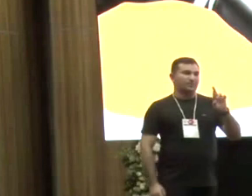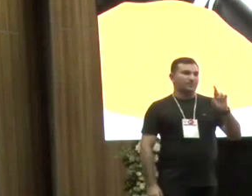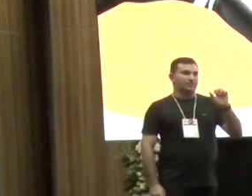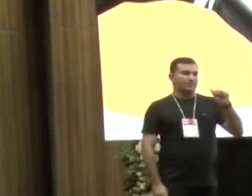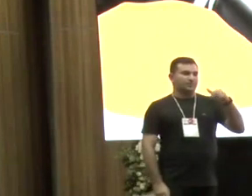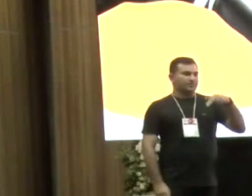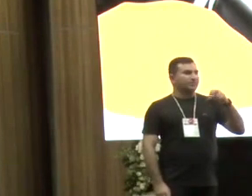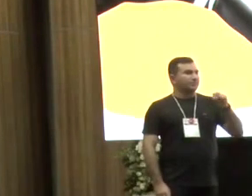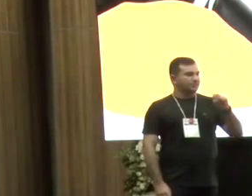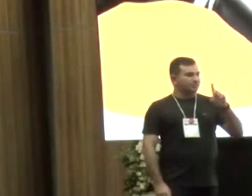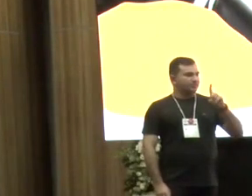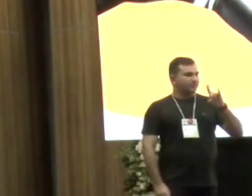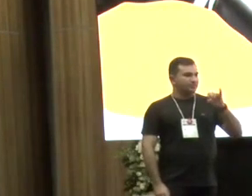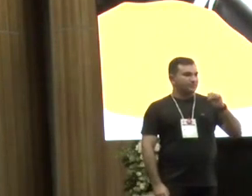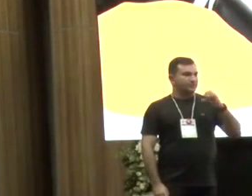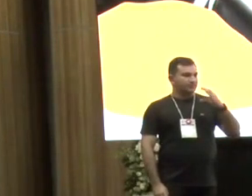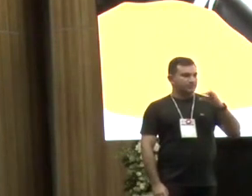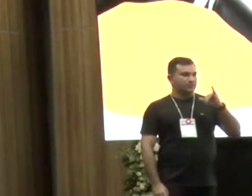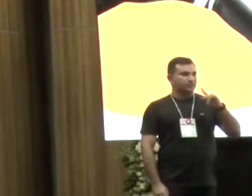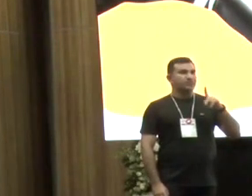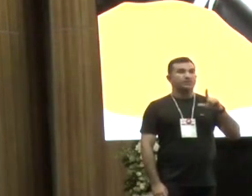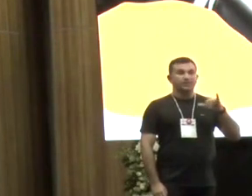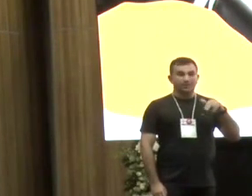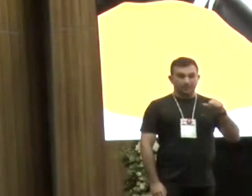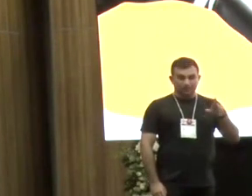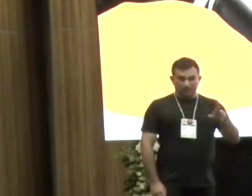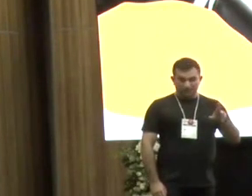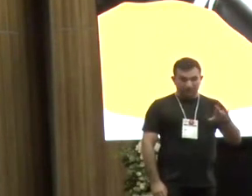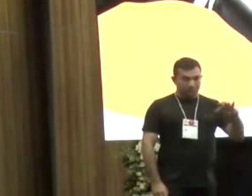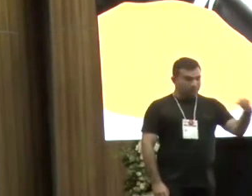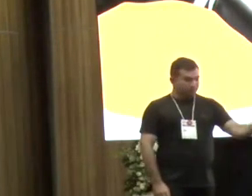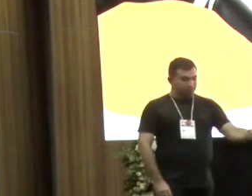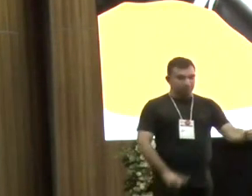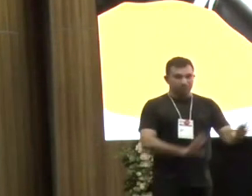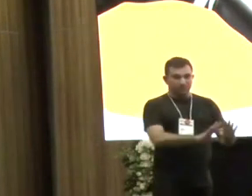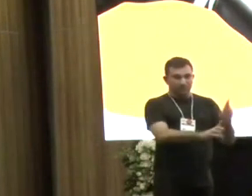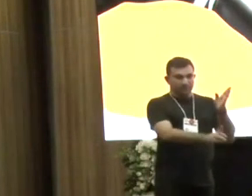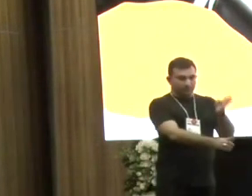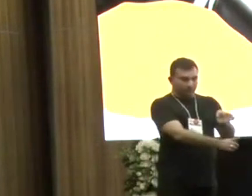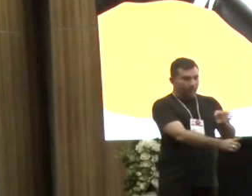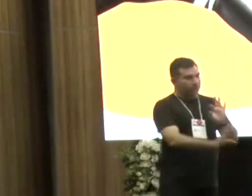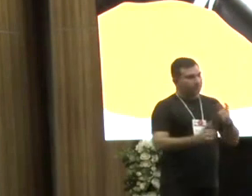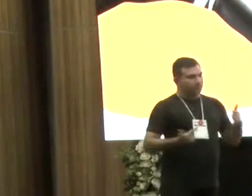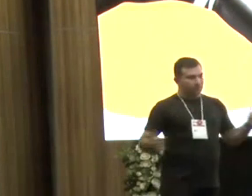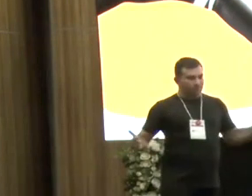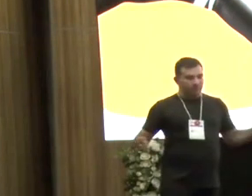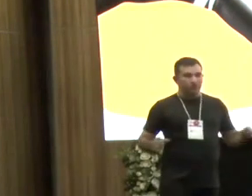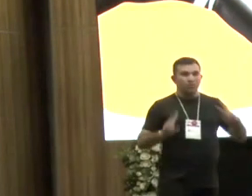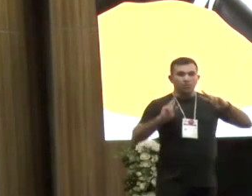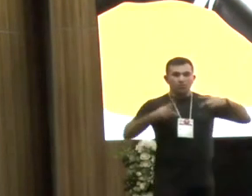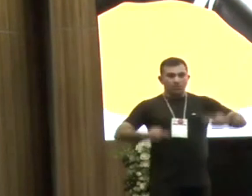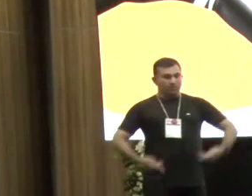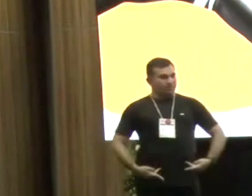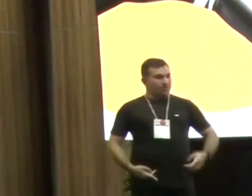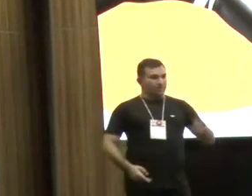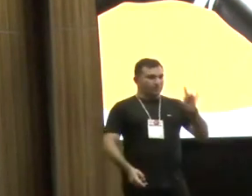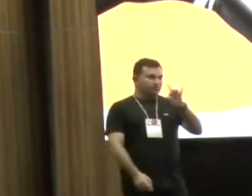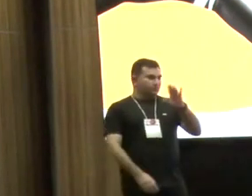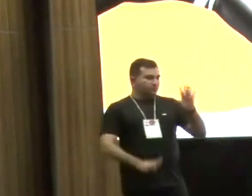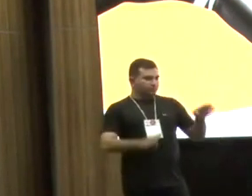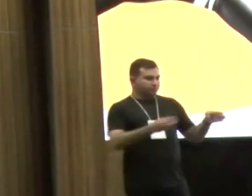transdisciplinar. Não tem hospedagem própria. Não se forma ser humano só